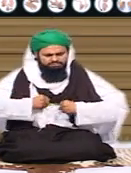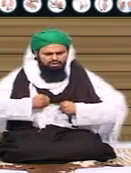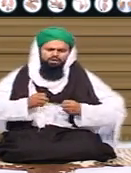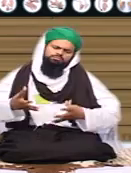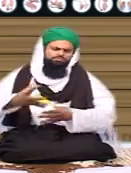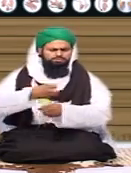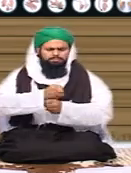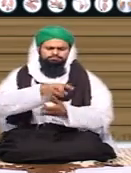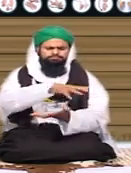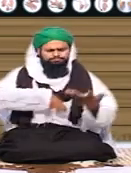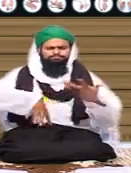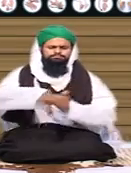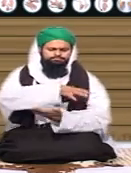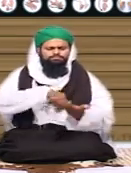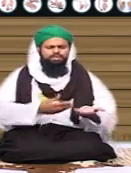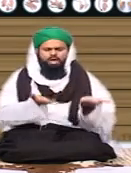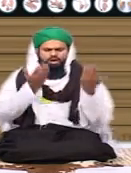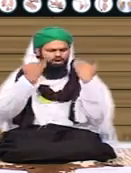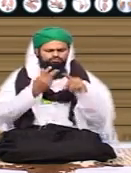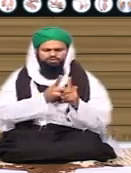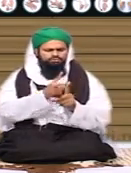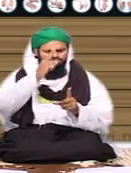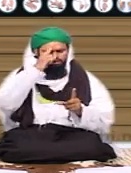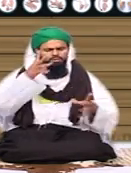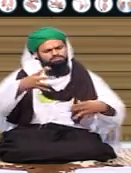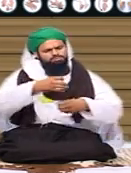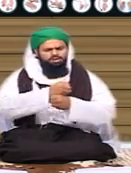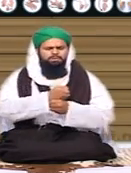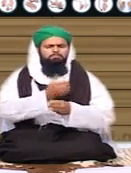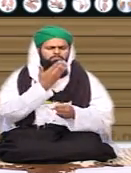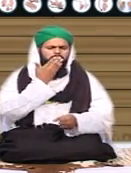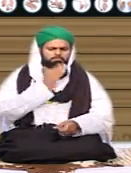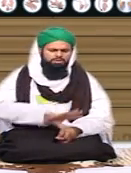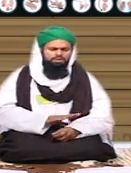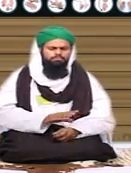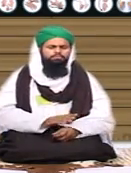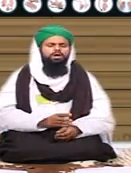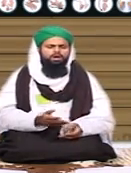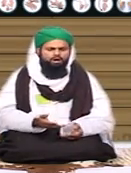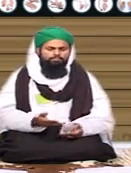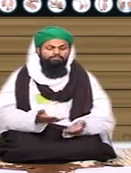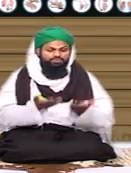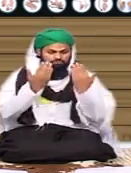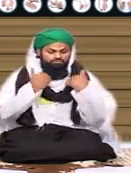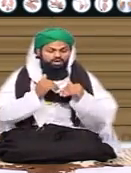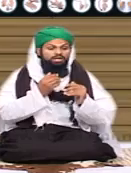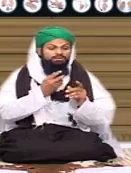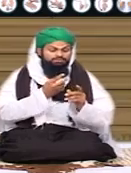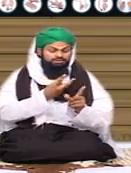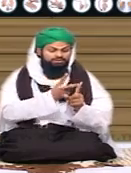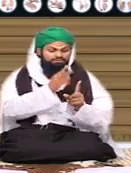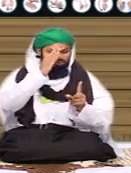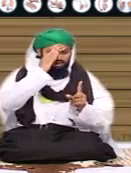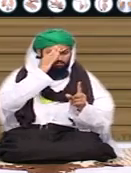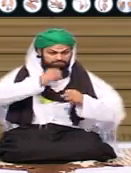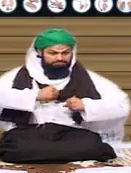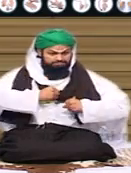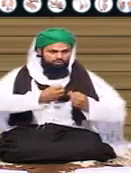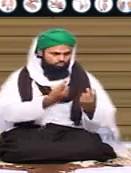رسیدہ بزرگ بھی آتے ہیں, بچے بھی آتے ہیں, سب کے لیے دعوت اسلامی. میں بات کر رہا تھا کہ آج کل الحمدللہ نوجوانوں کا رخ زیادہ